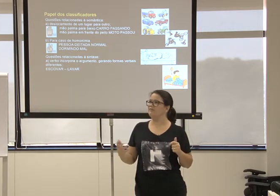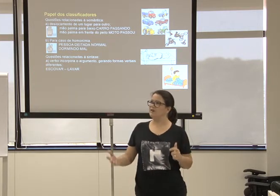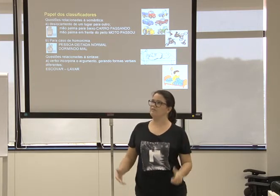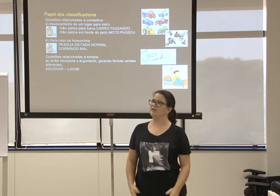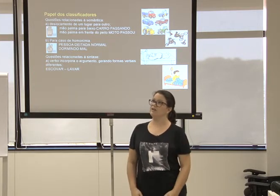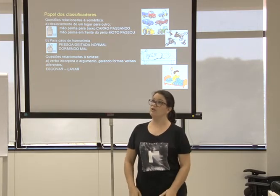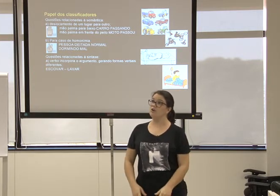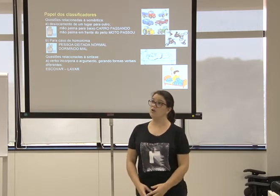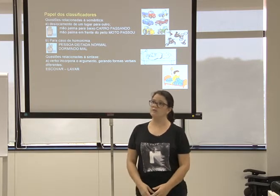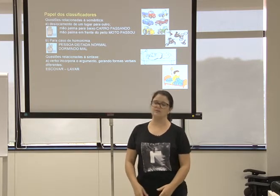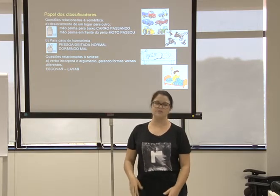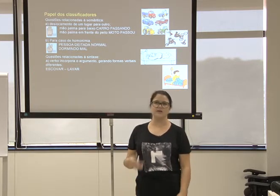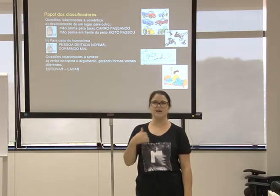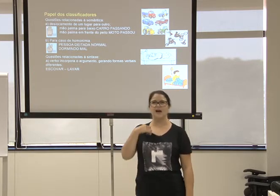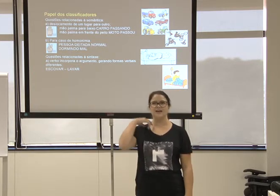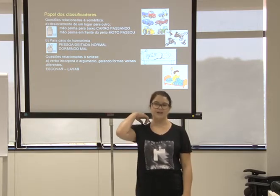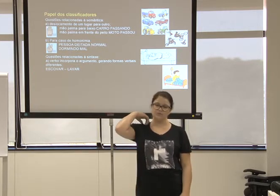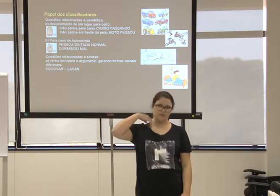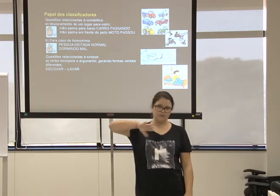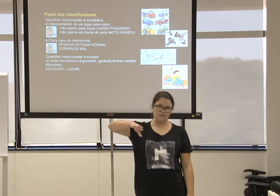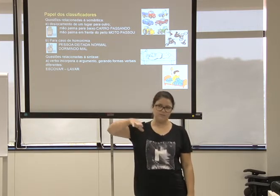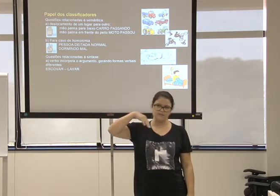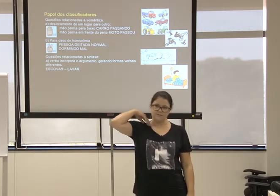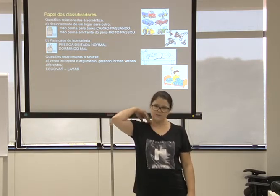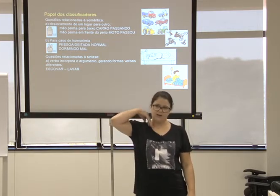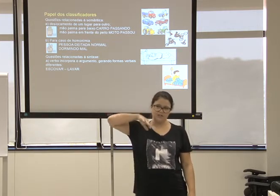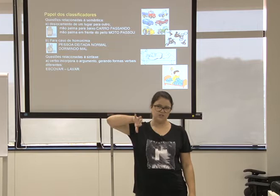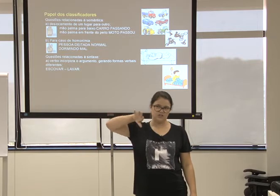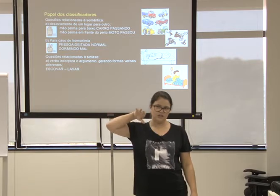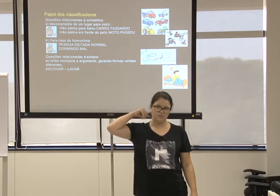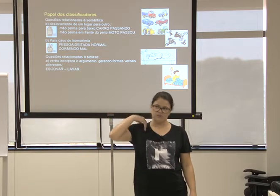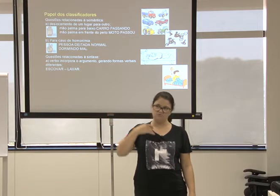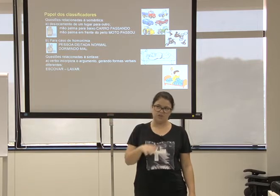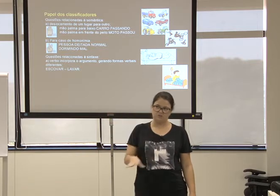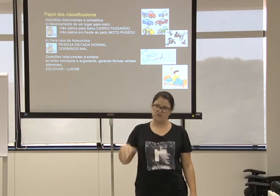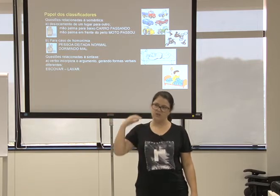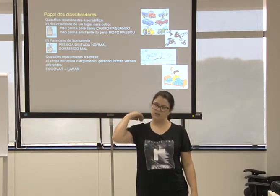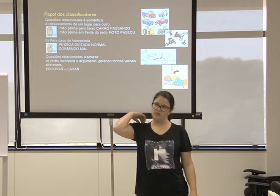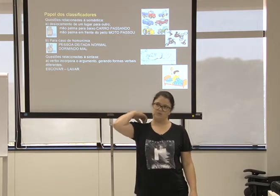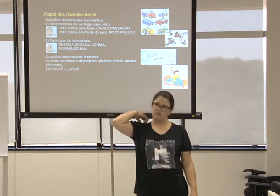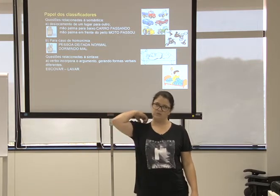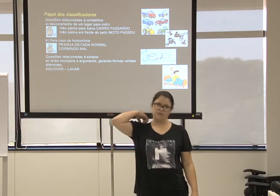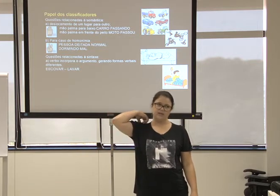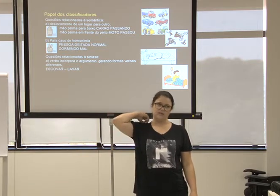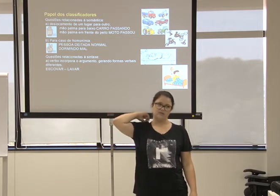vai falar, nossa, não sei o quê. Eu não tenho muita percepção artística, realmente não tenho. Não tenho dom para isso.